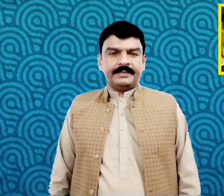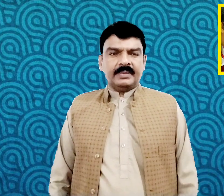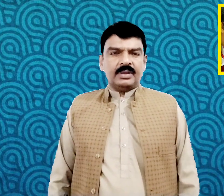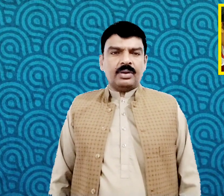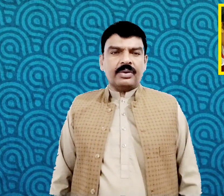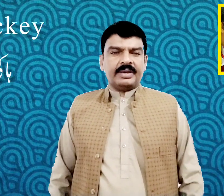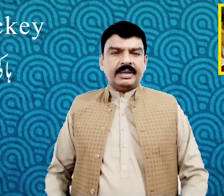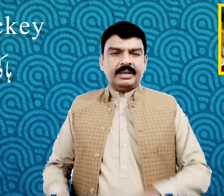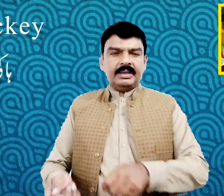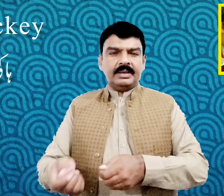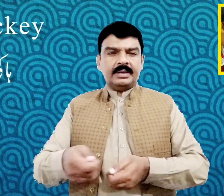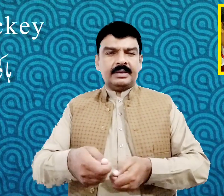हॉकी,